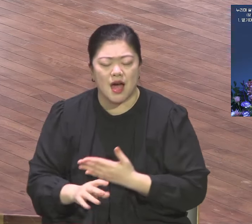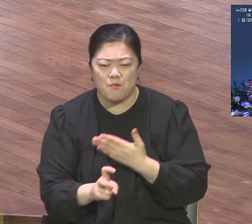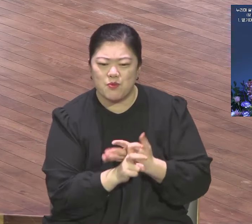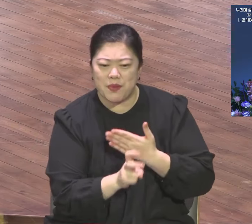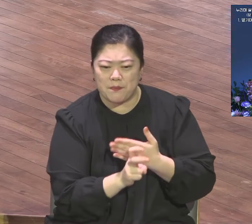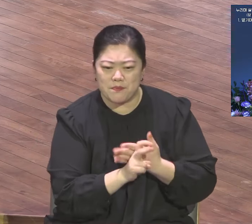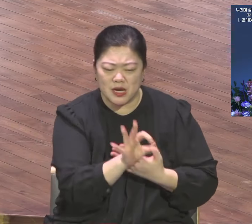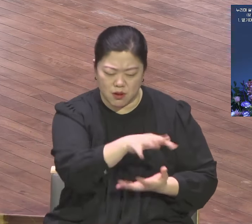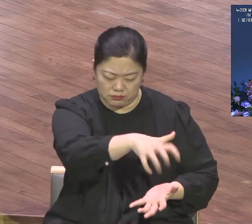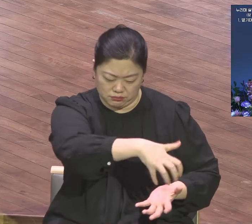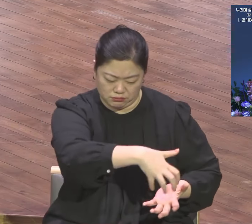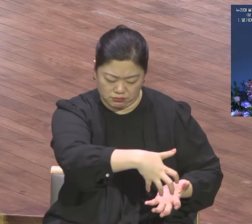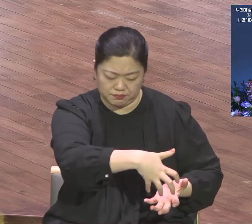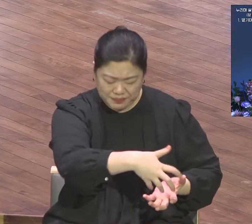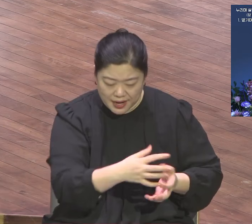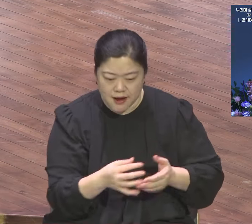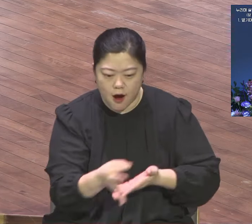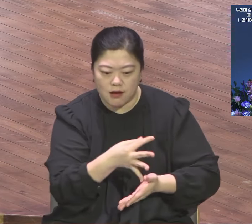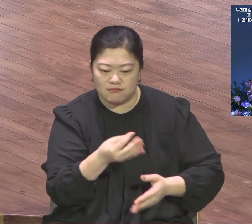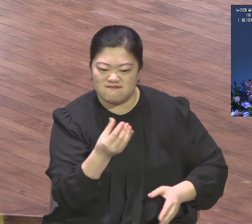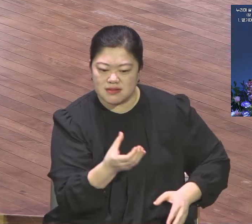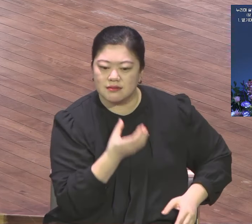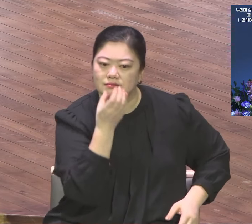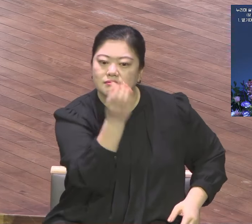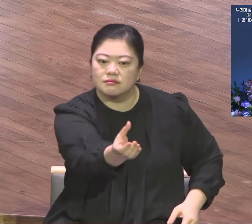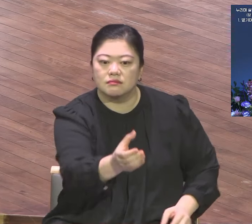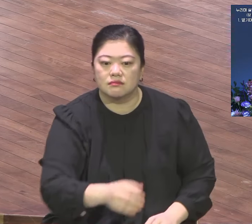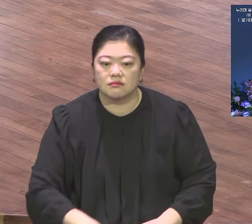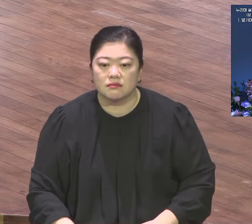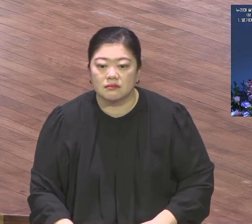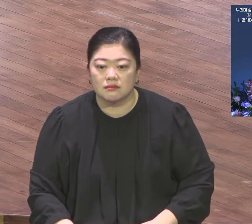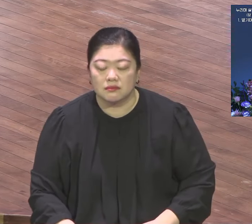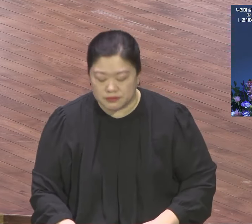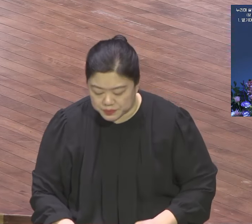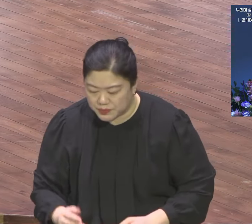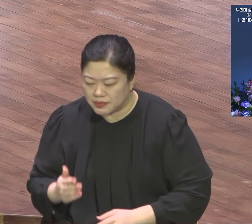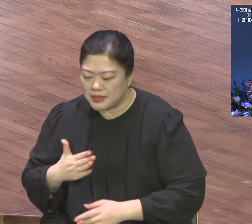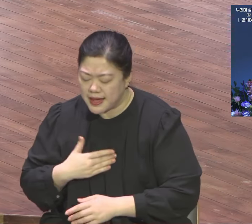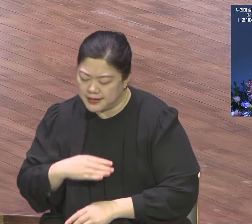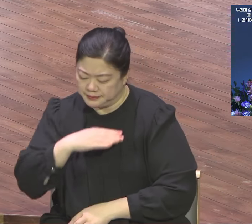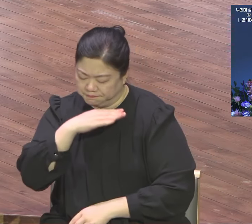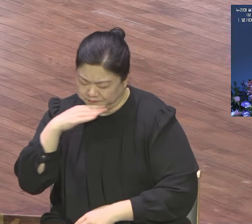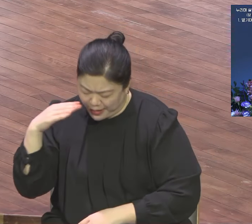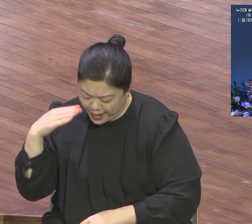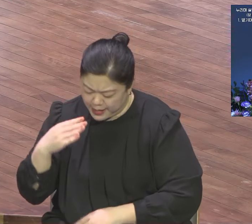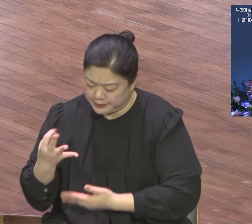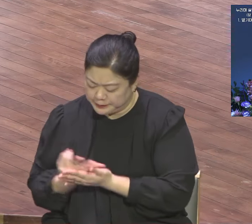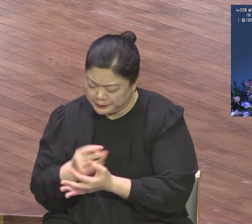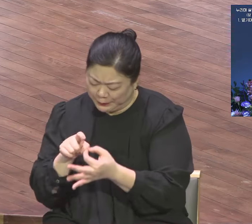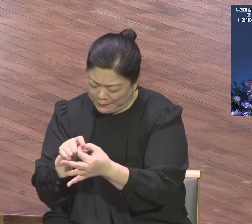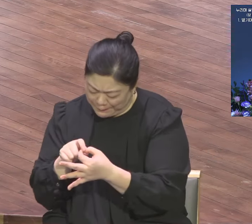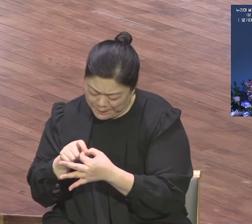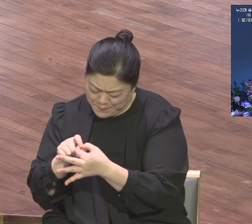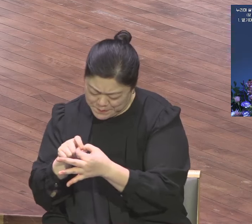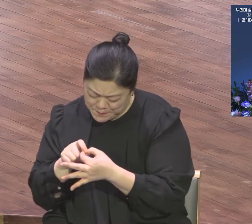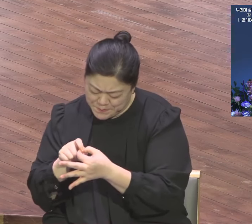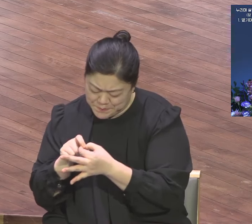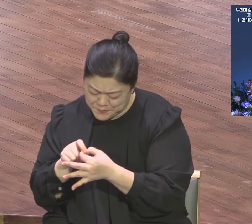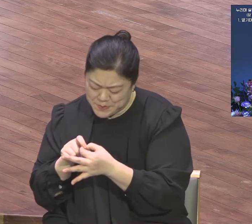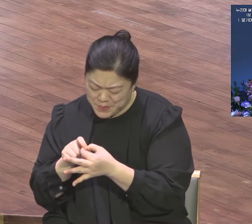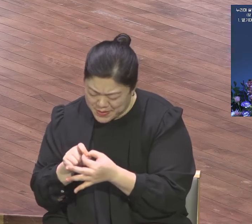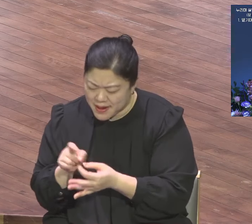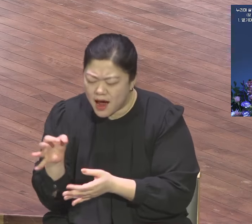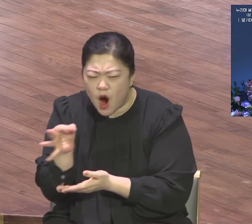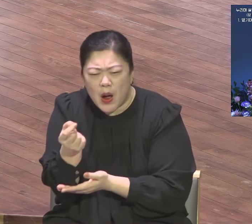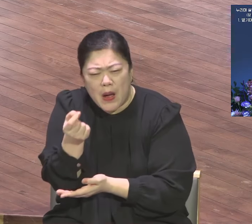성경적 물질관을 제대로 갖춘 그릇이 되면요. 하나님께서 부어주신다니까요. 이 사람은